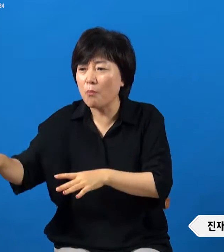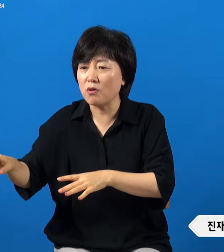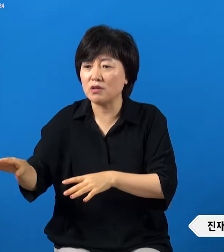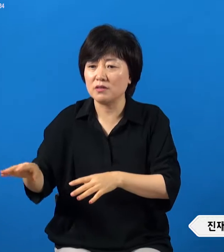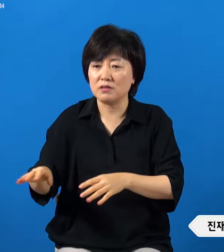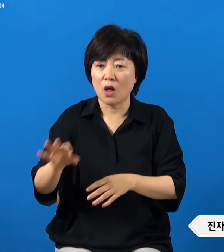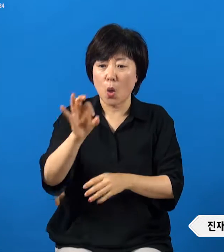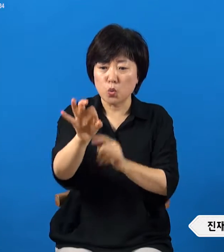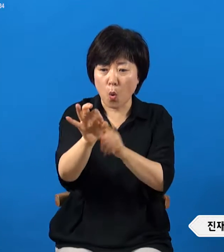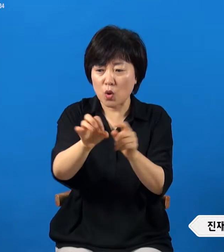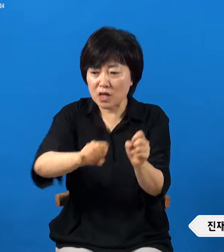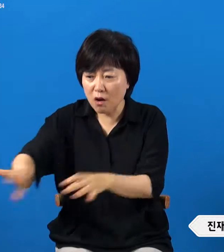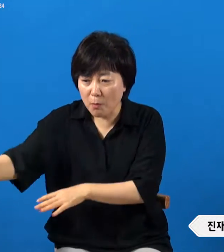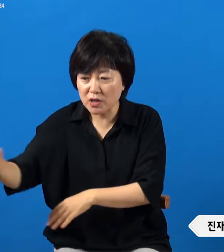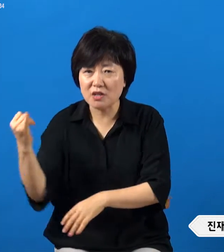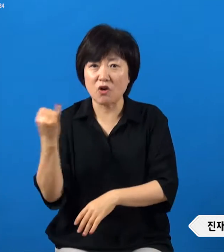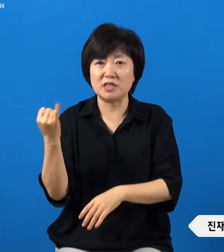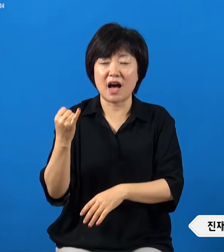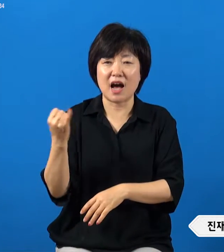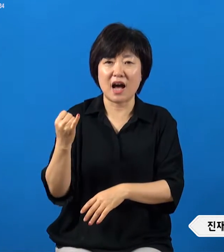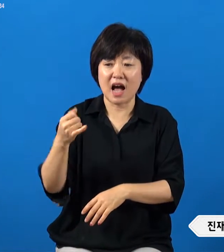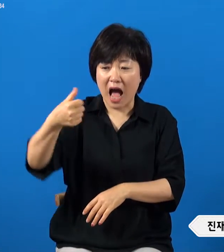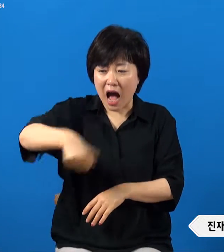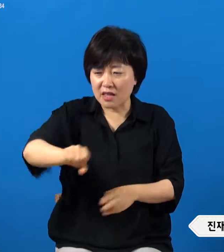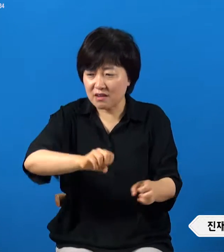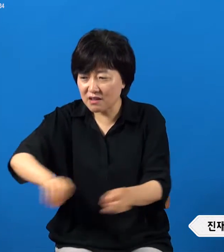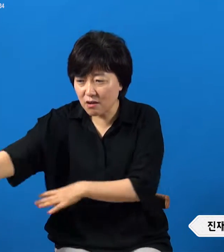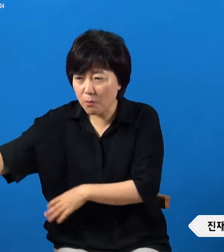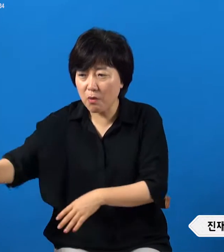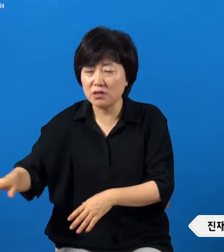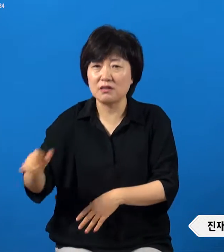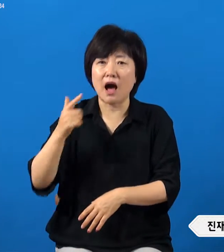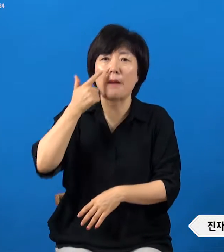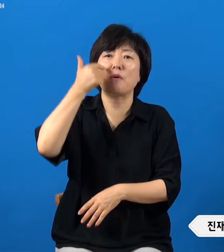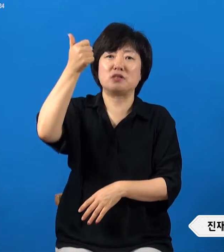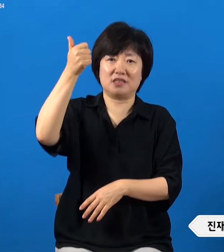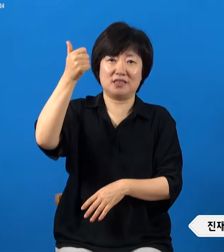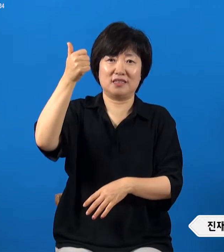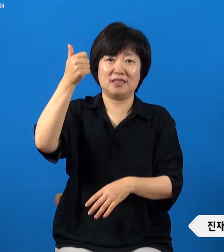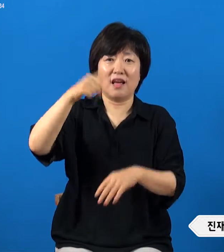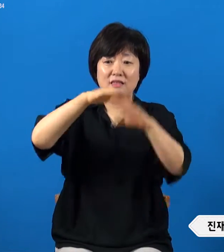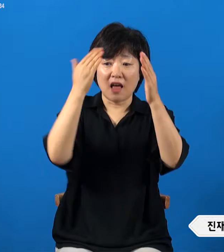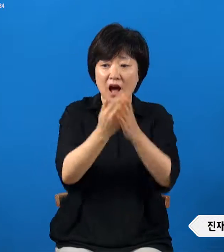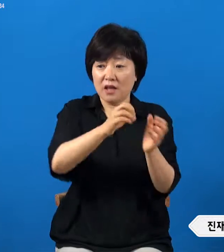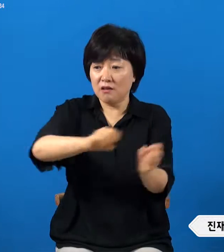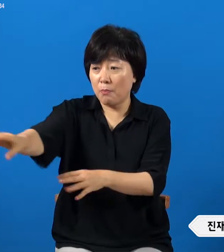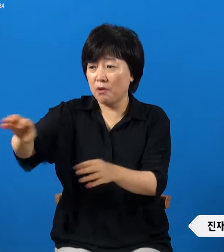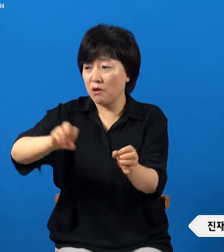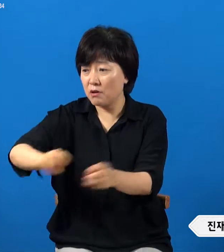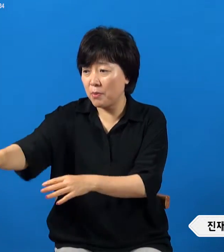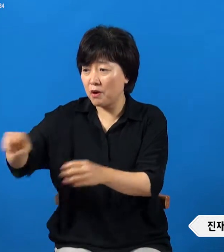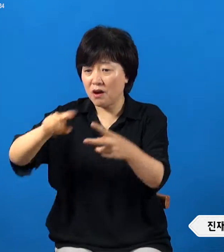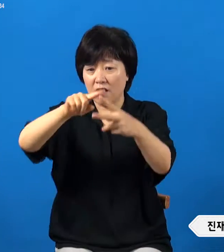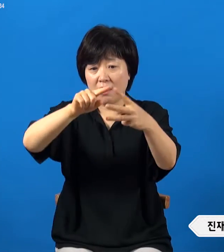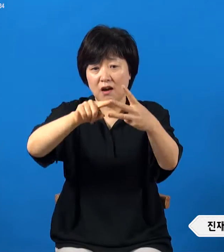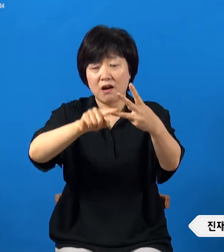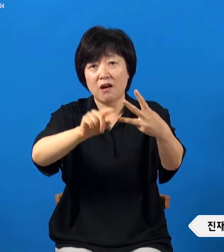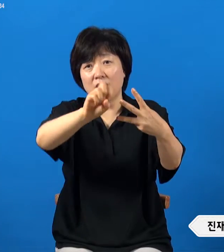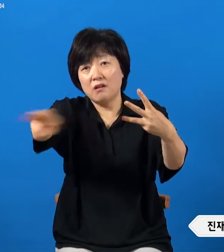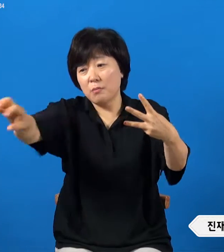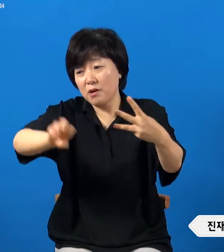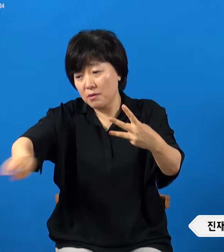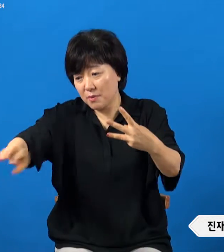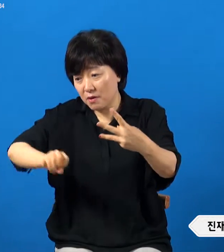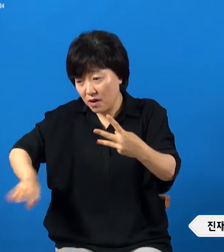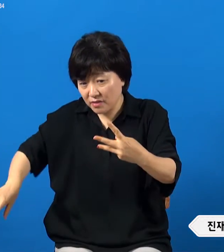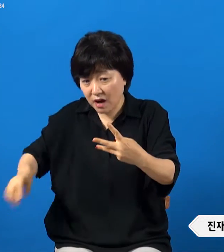봅니다. 동전을 잃어버린 여인을 봅니다. 아들을 잃어버린 아버지를 봅니다. 그런데 다 잃어버린 것을 찾고 난 후에 이 세